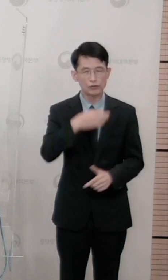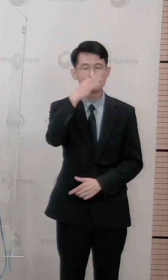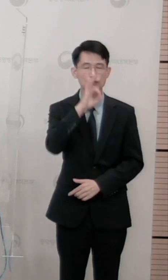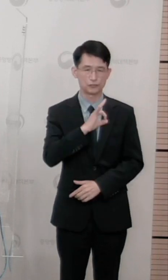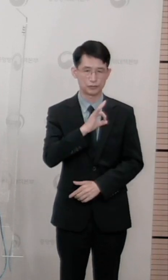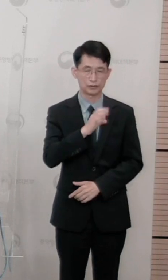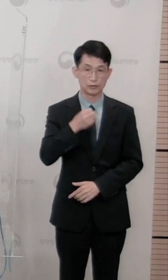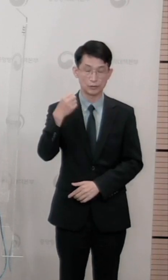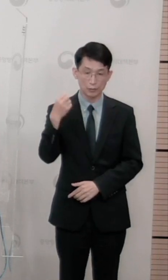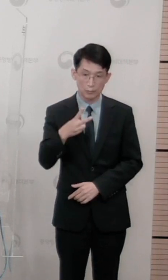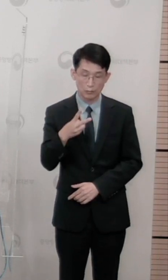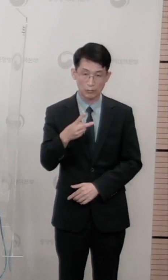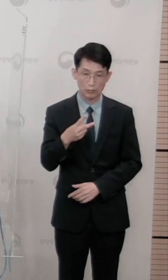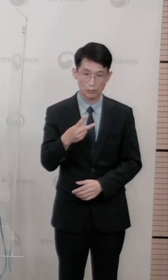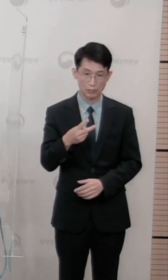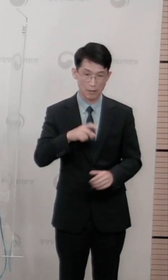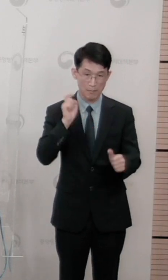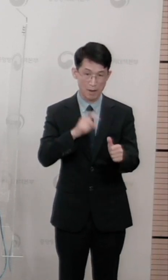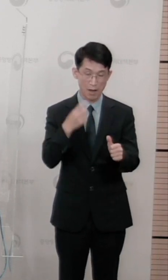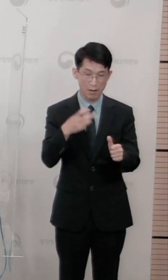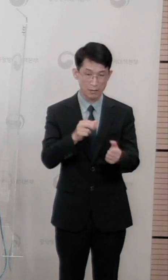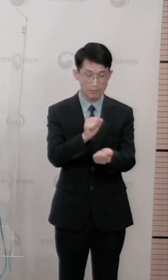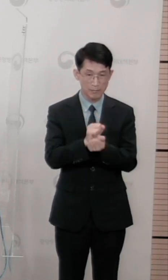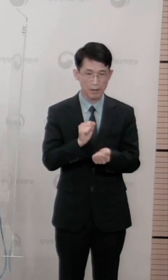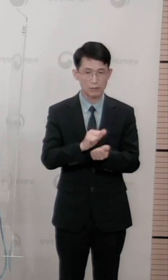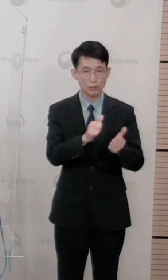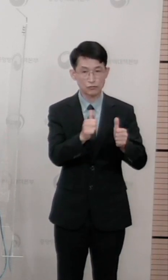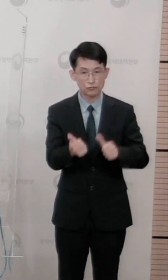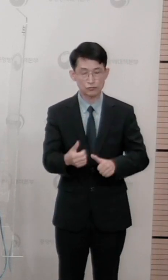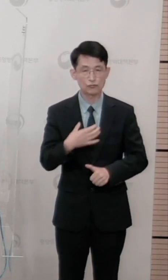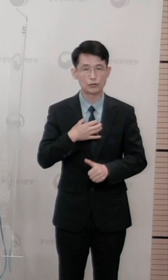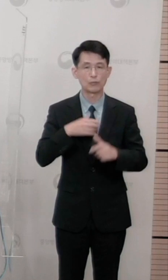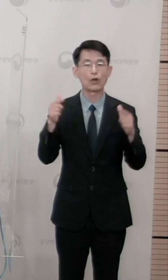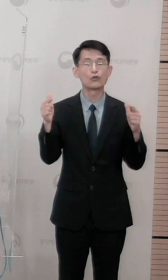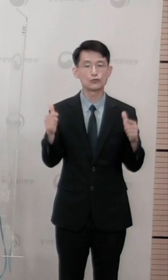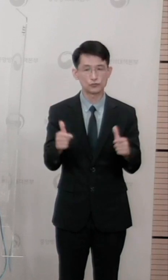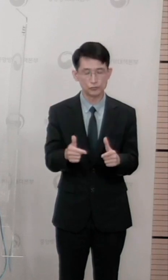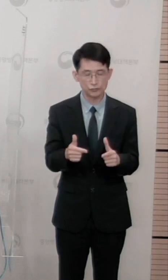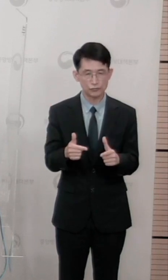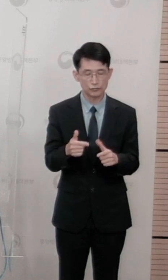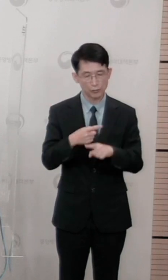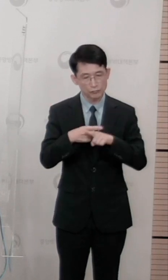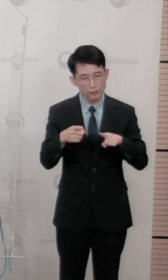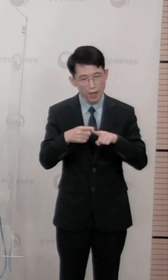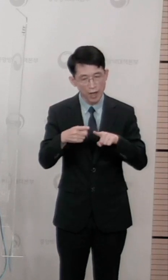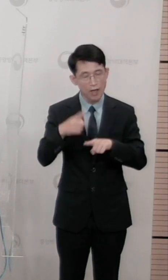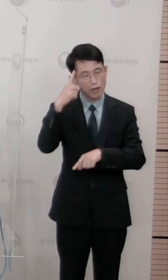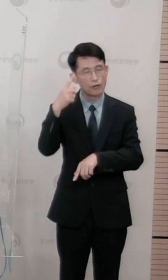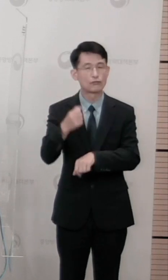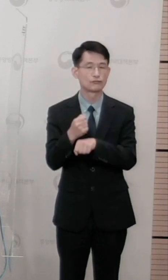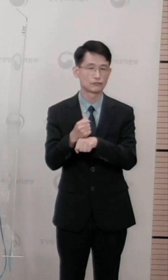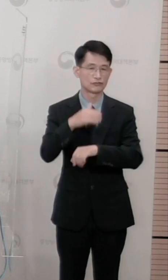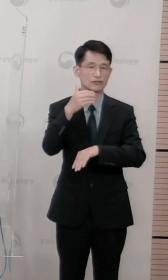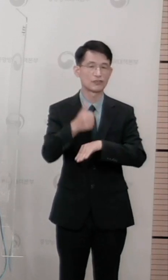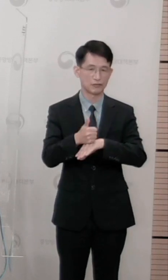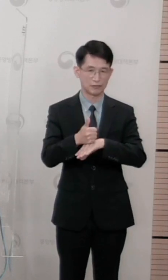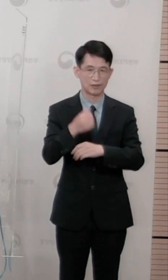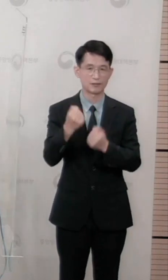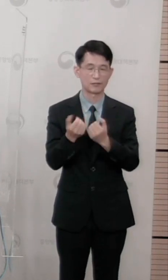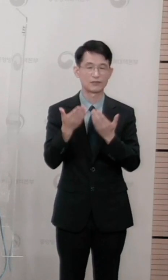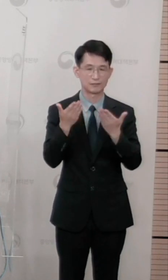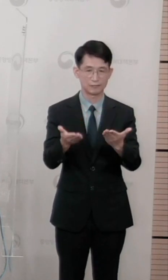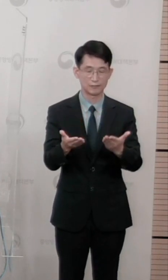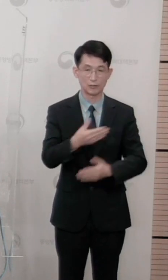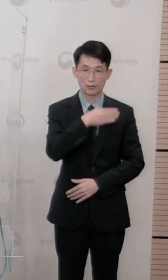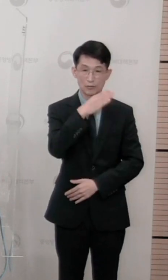인한 사망 위험을 줄이는 데도 기여하고 있다는 분석 결과가 있어서 설명을 드리고 고위험군 분들의 접종